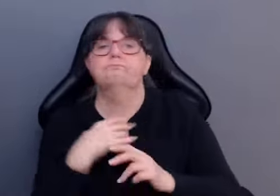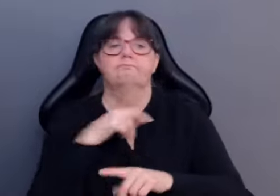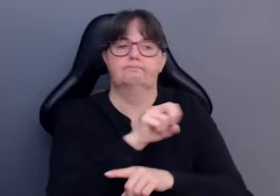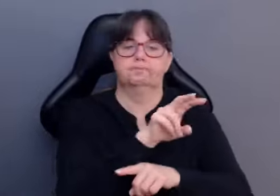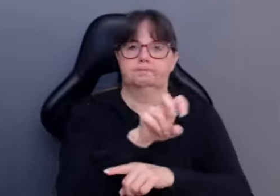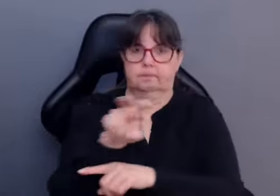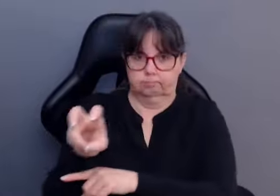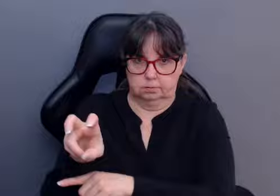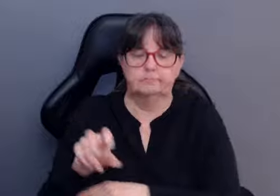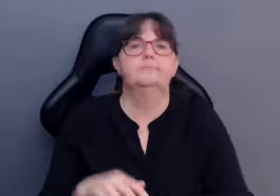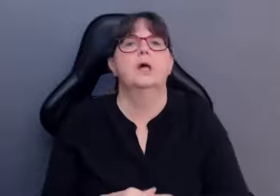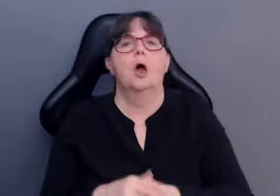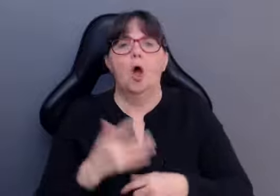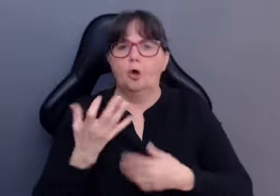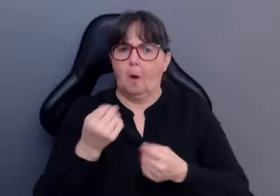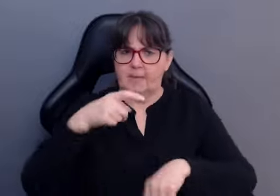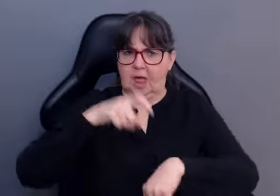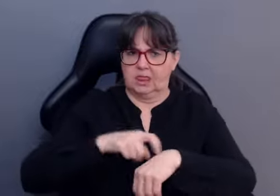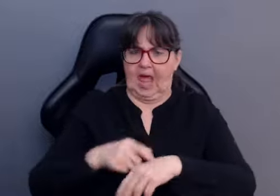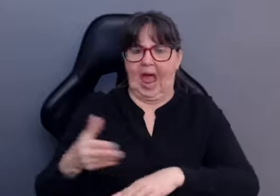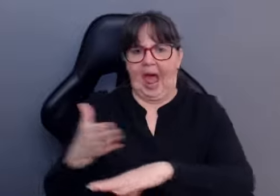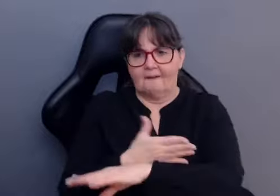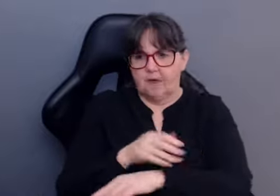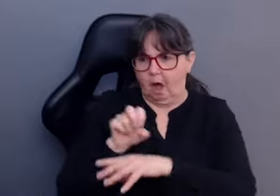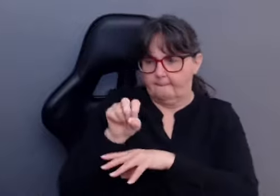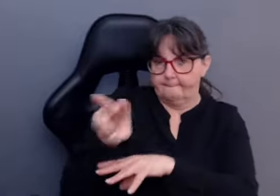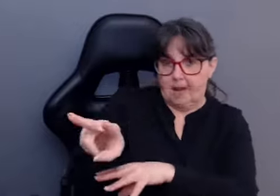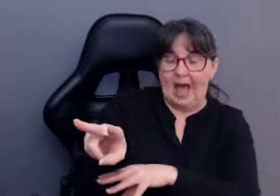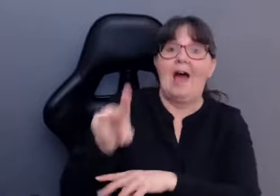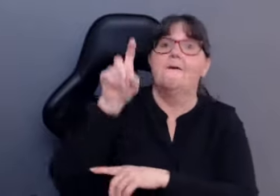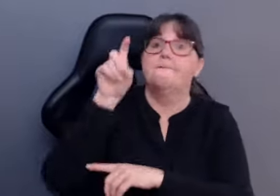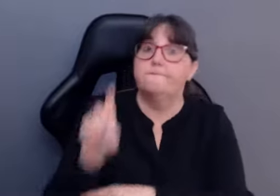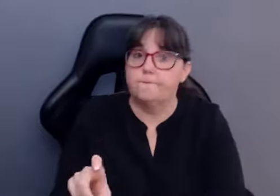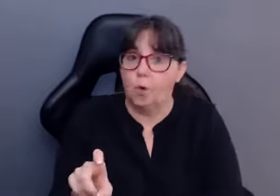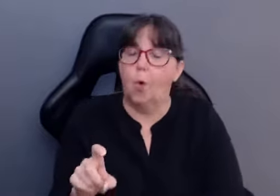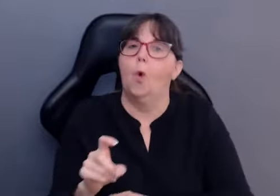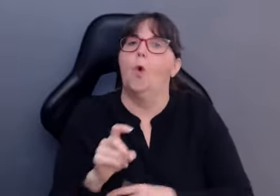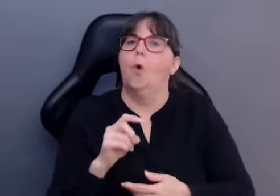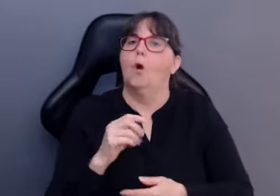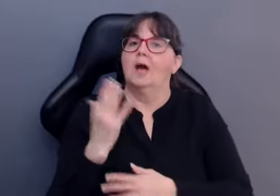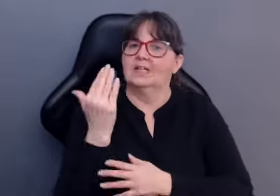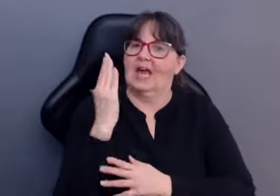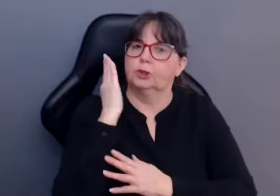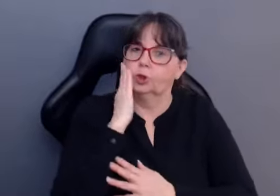délai de convocation des assemblées des membres est d'au moins 15 jours calendrier.